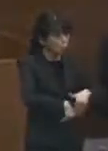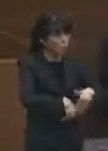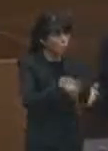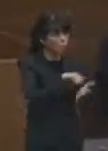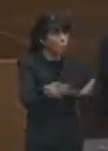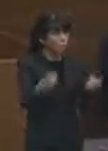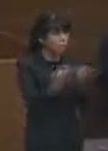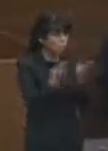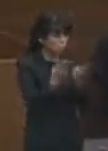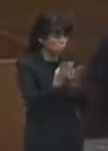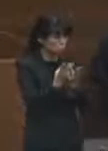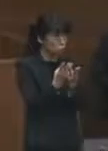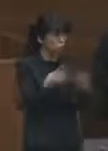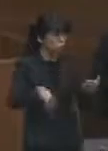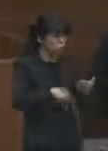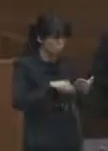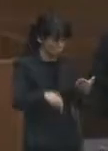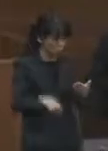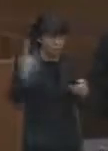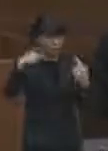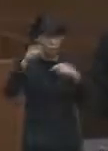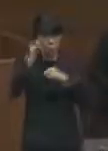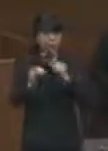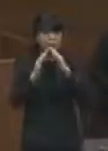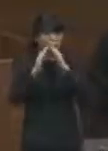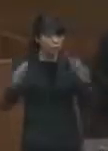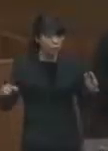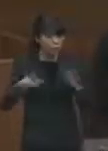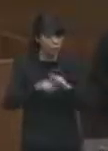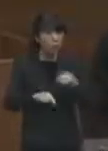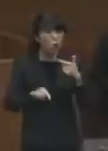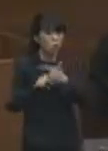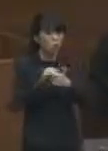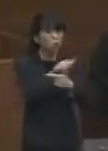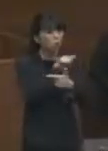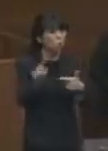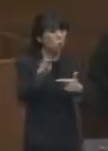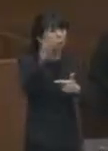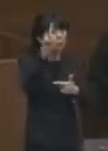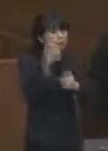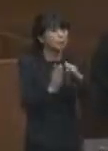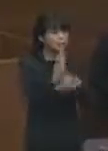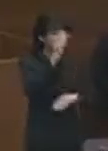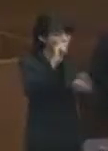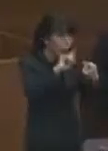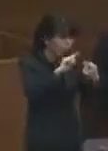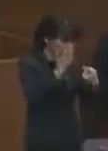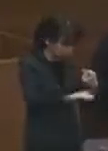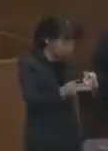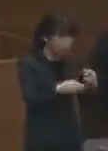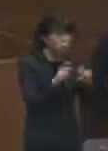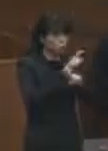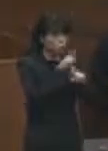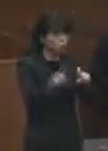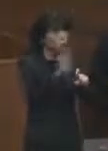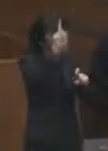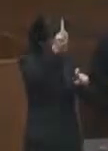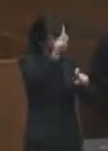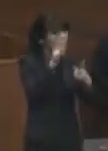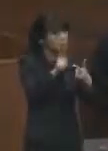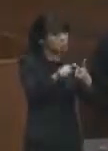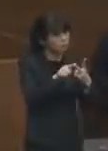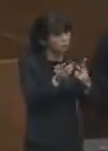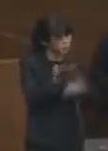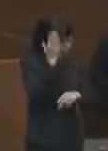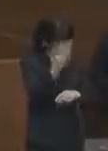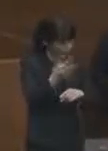の要件でございます。検討委員会におかれましては、6分の1以上と10分の1以上に委員の意見が分かれ